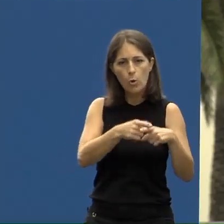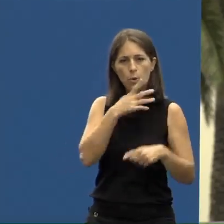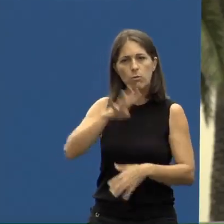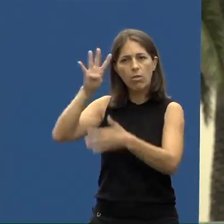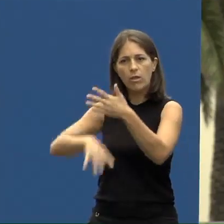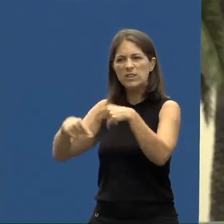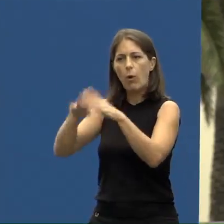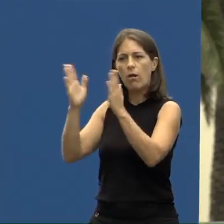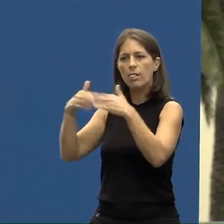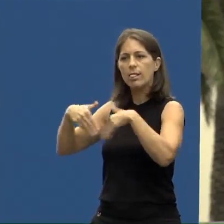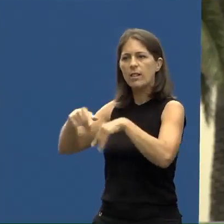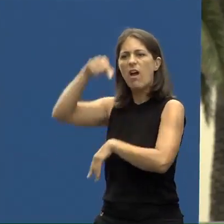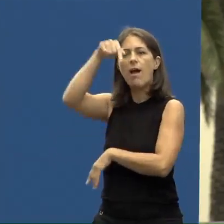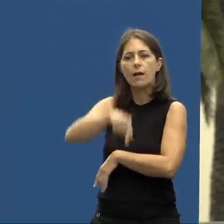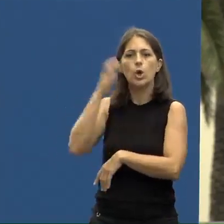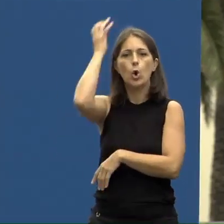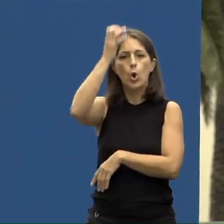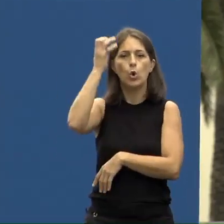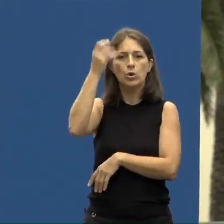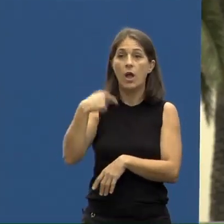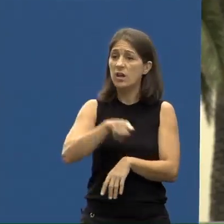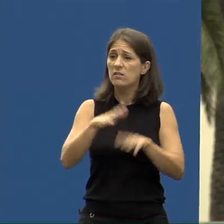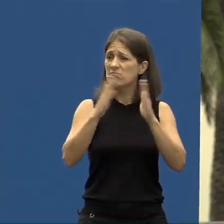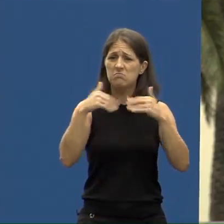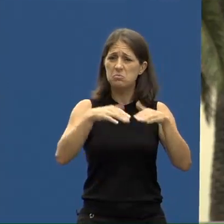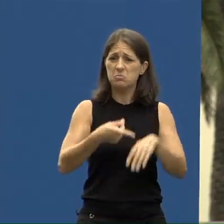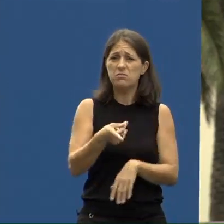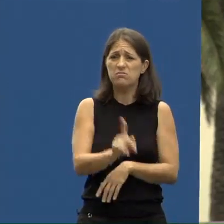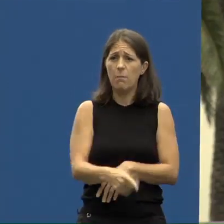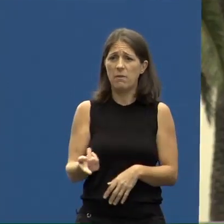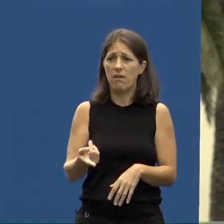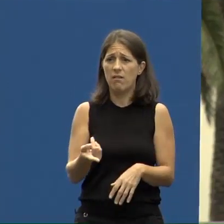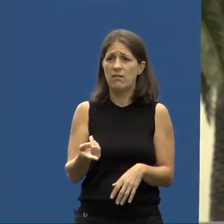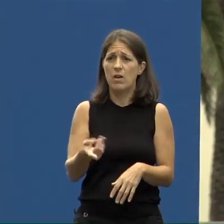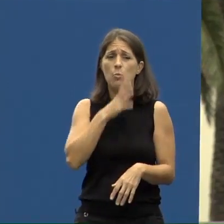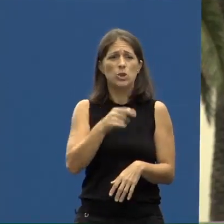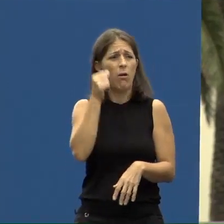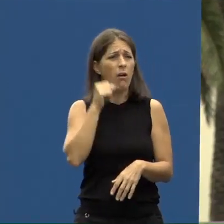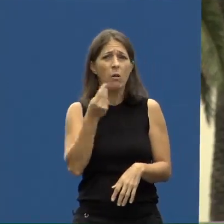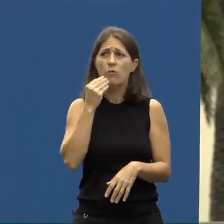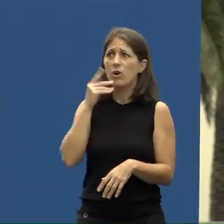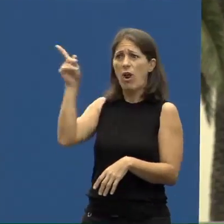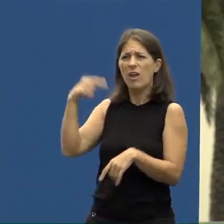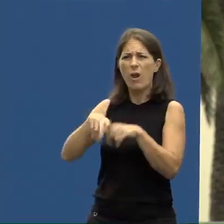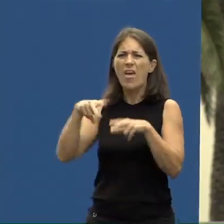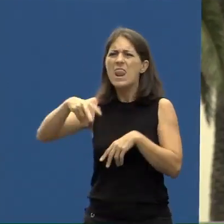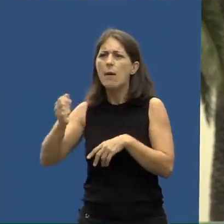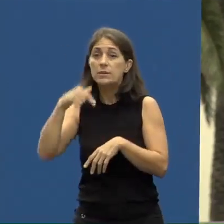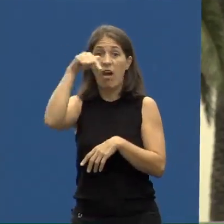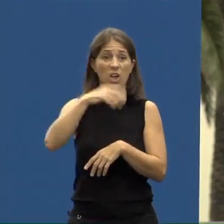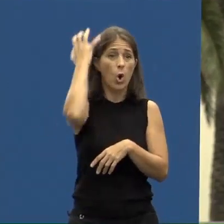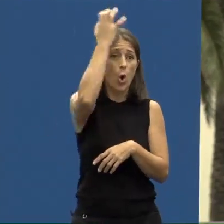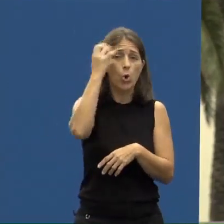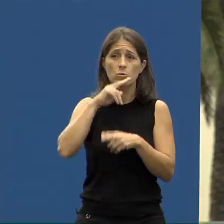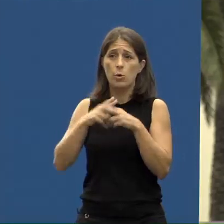se chama un desafiuzamento, aquí na Coruña é un desafiuzamento. Porque Jorge sabe que o que en Ferrol se chama Navantia, aquí na